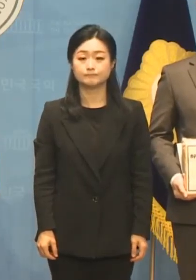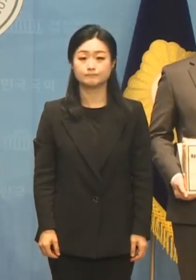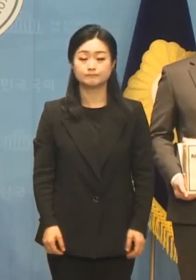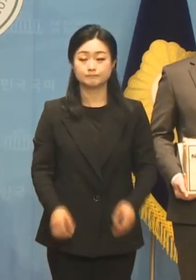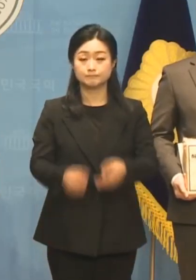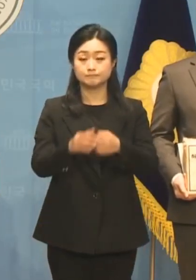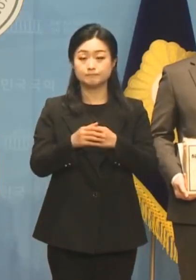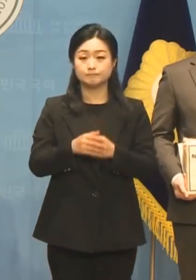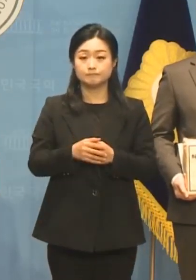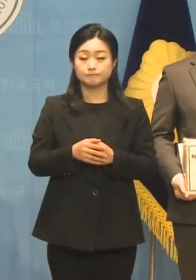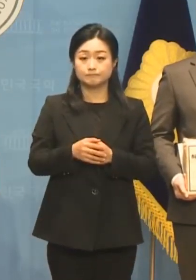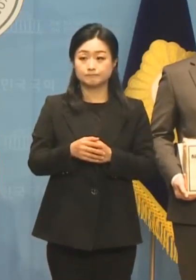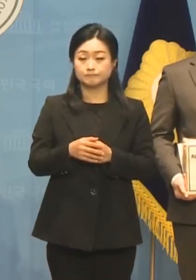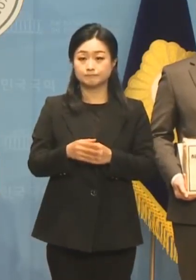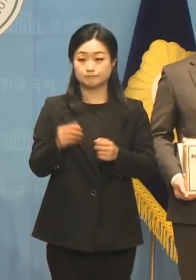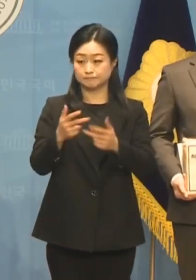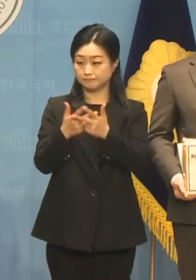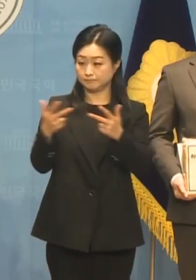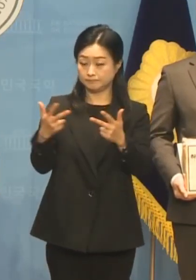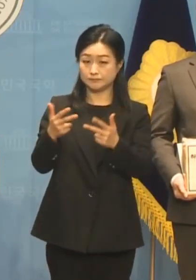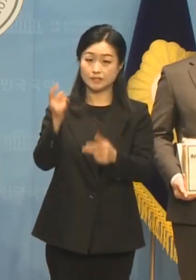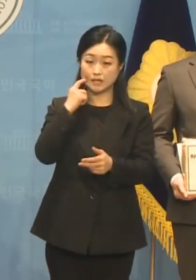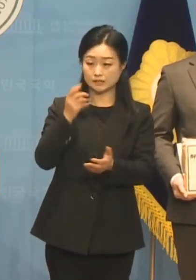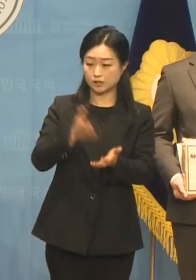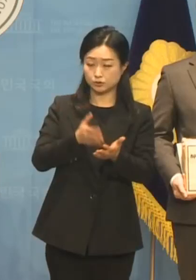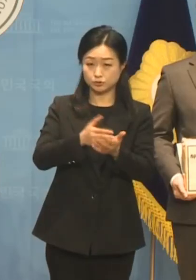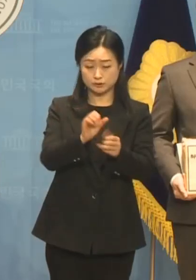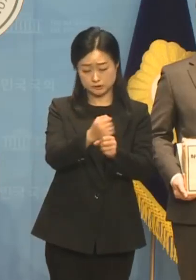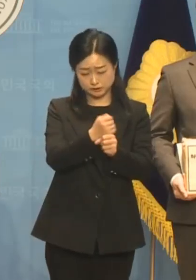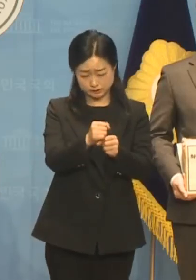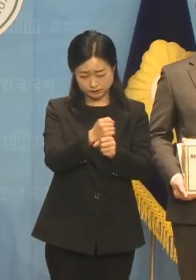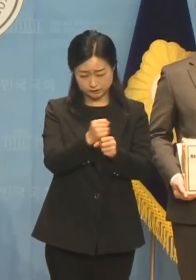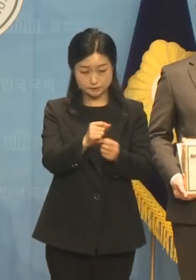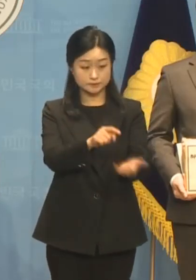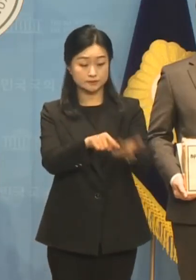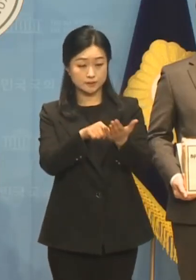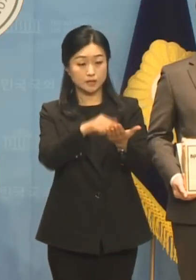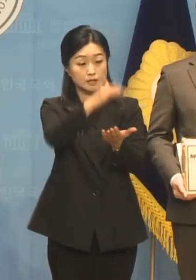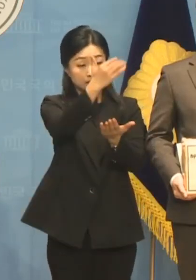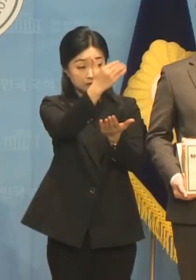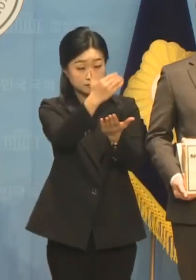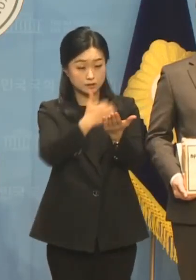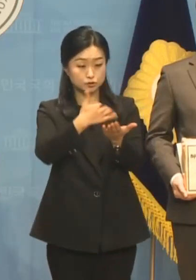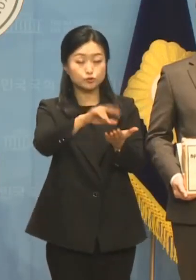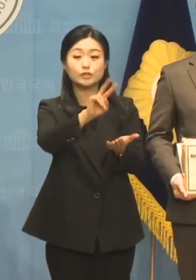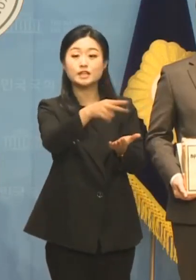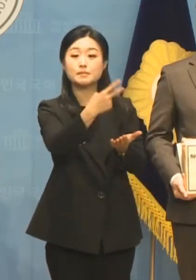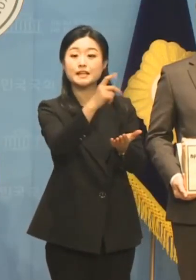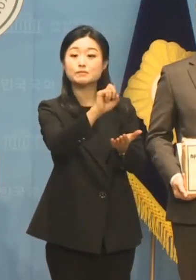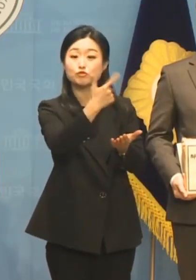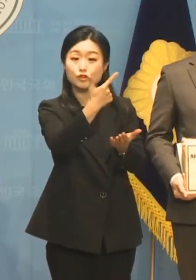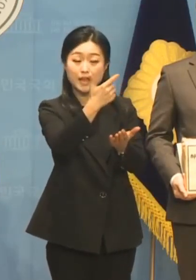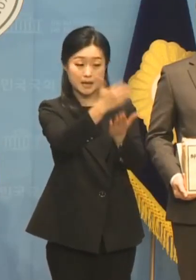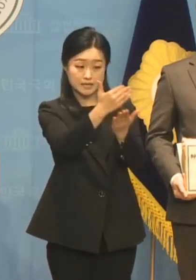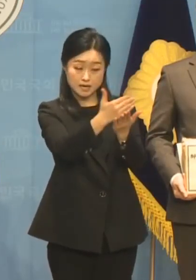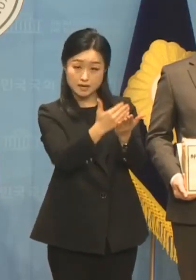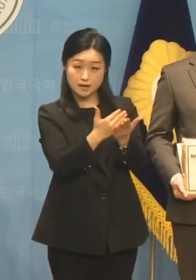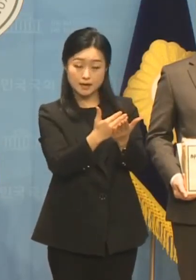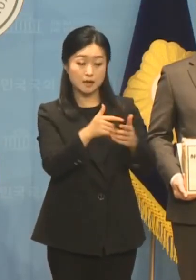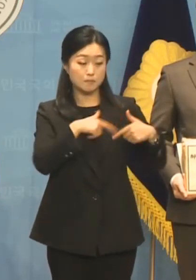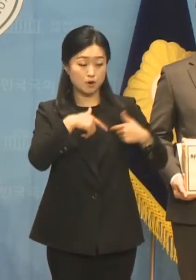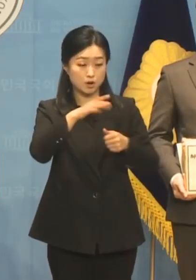이재명 대표를 향한 충격적인 허위사실 조작을 한 게시글 216개를 명예훼손